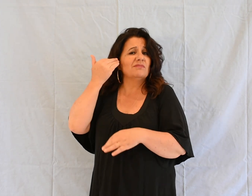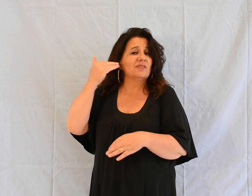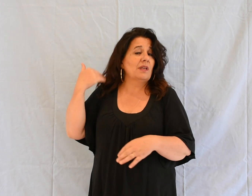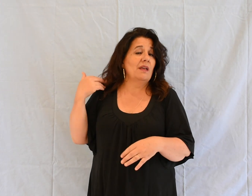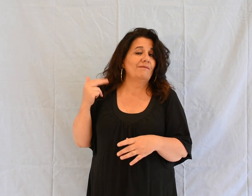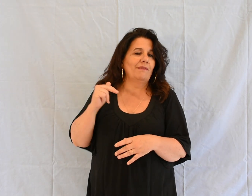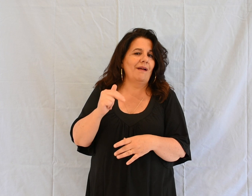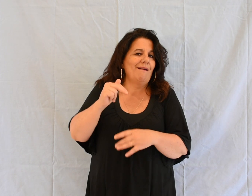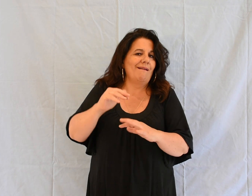faire.